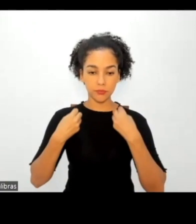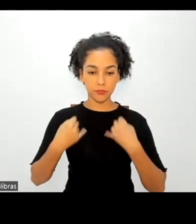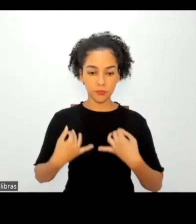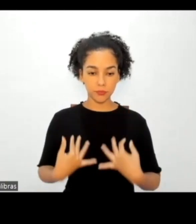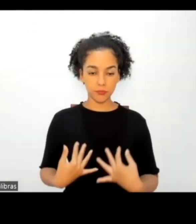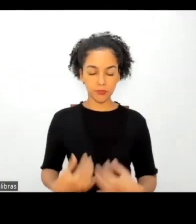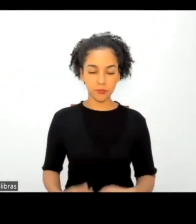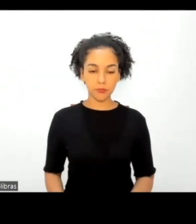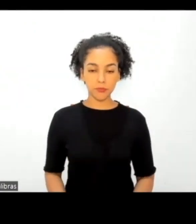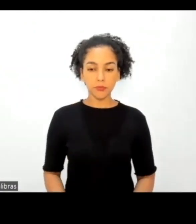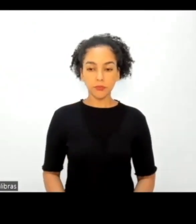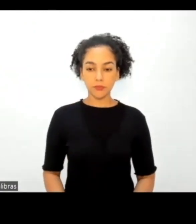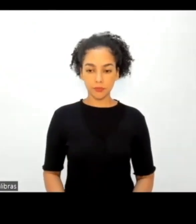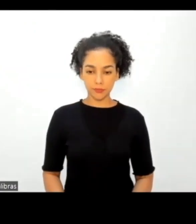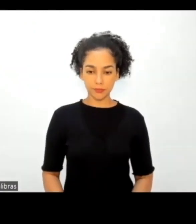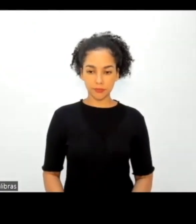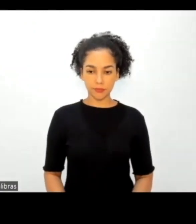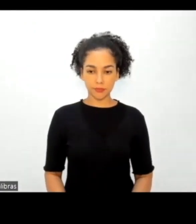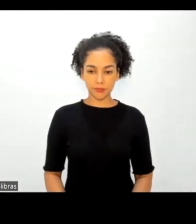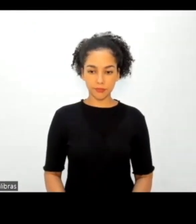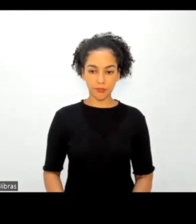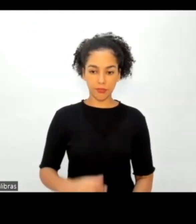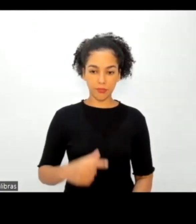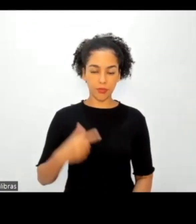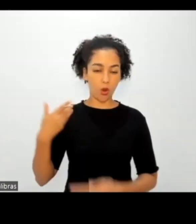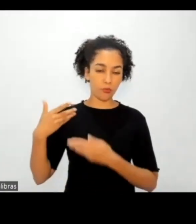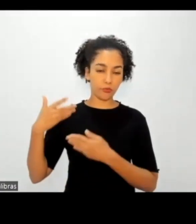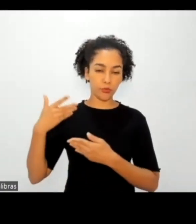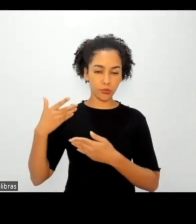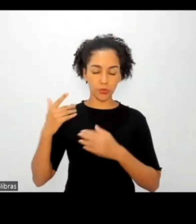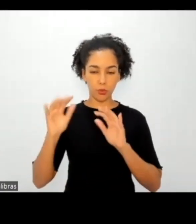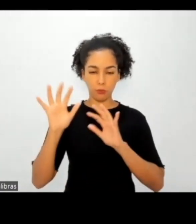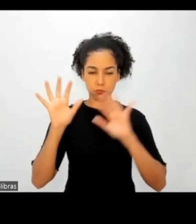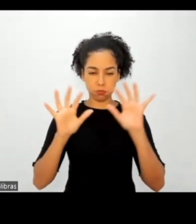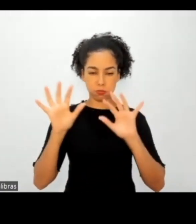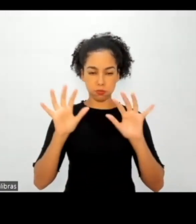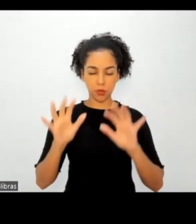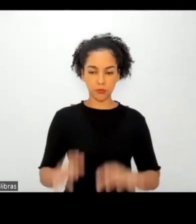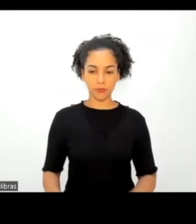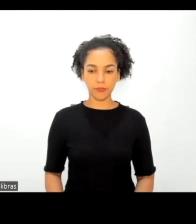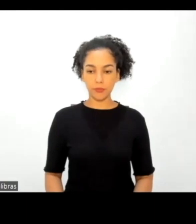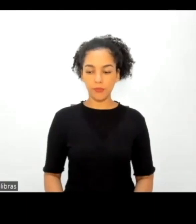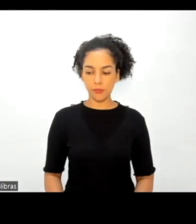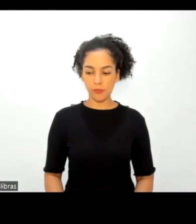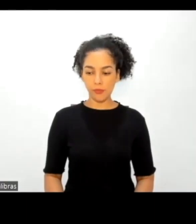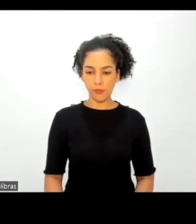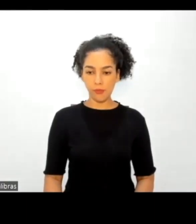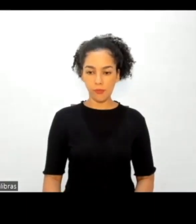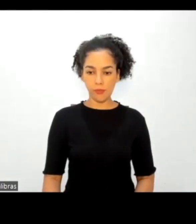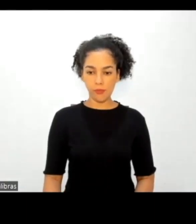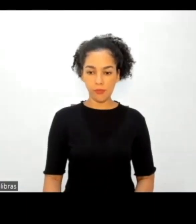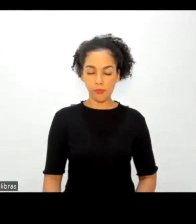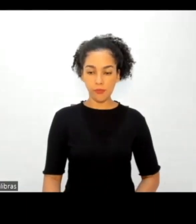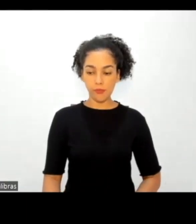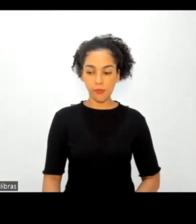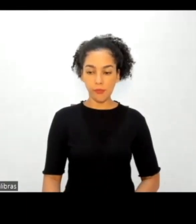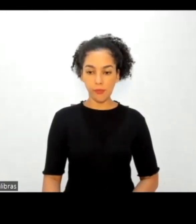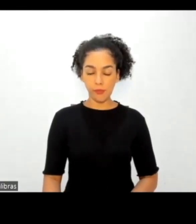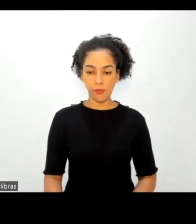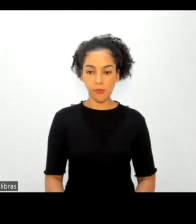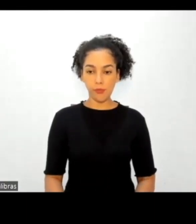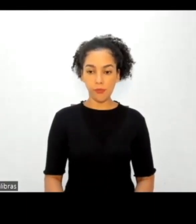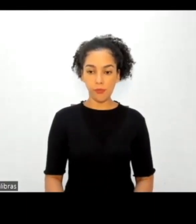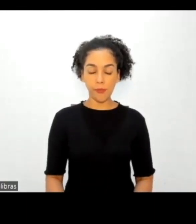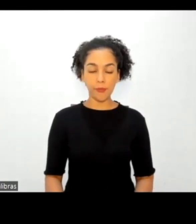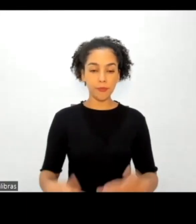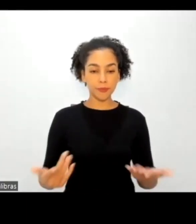no fundo. Enfim, uma estante de livros ali, né? E com uma, enfim, com uma manta ali de orixás, né? Eu